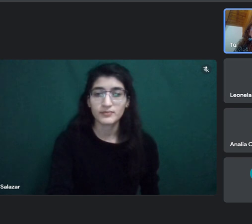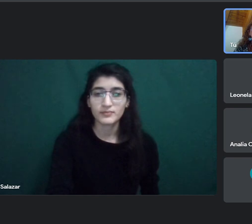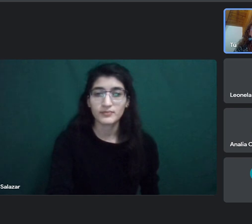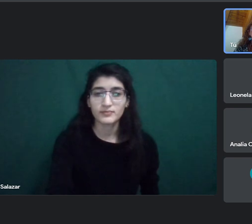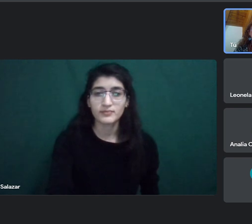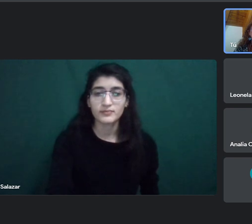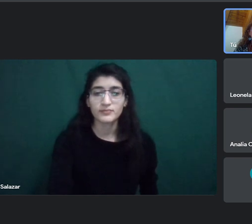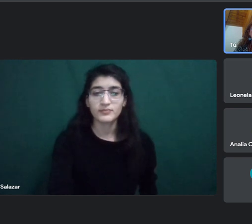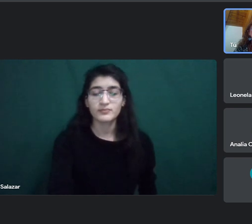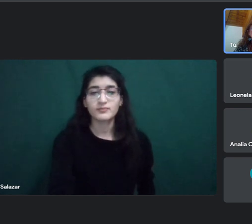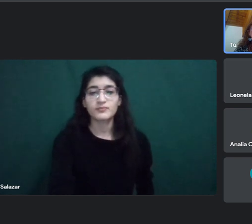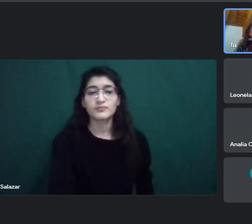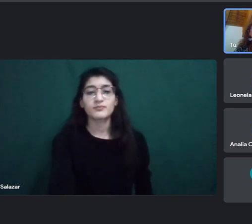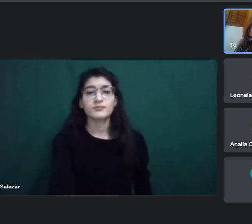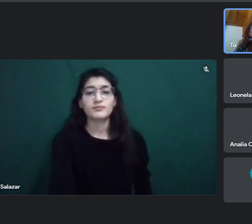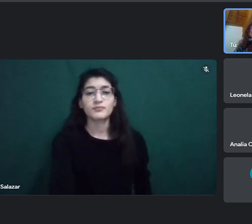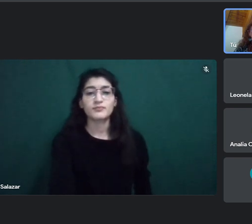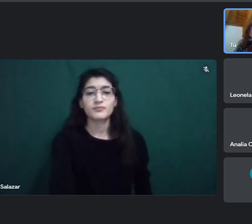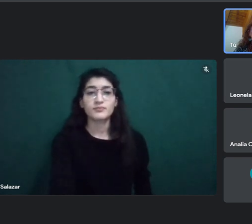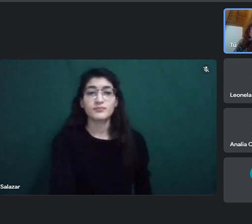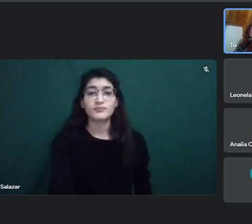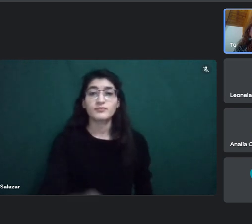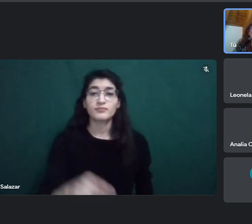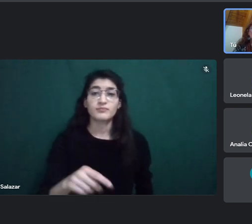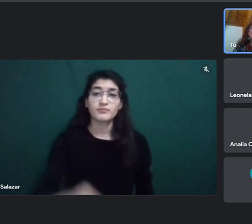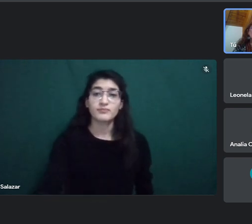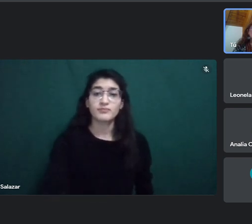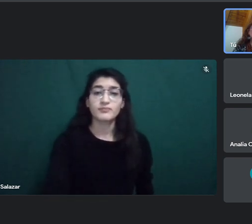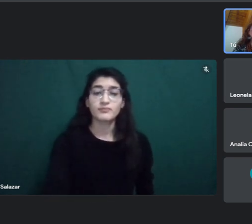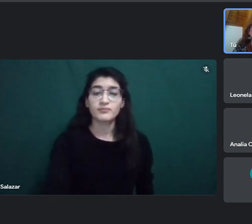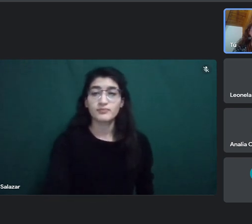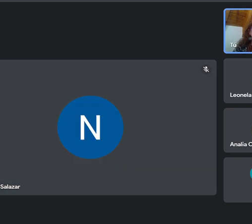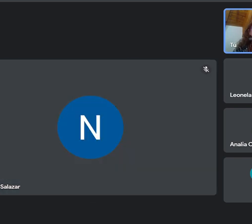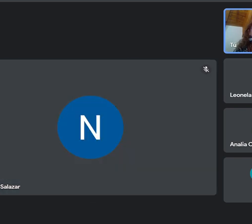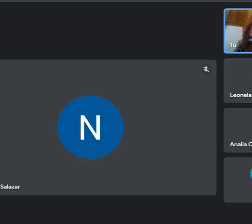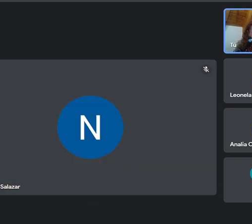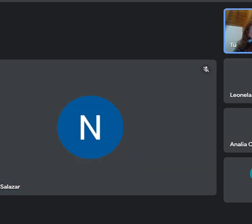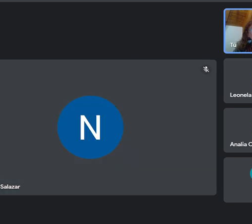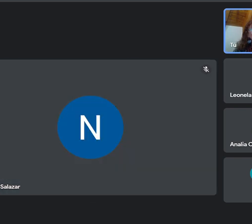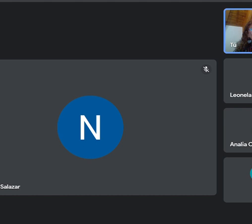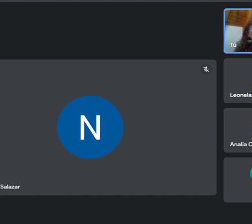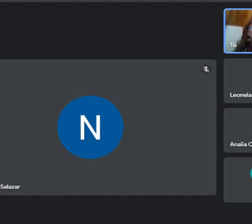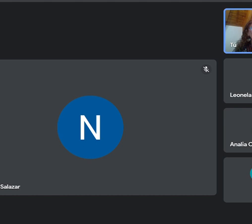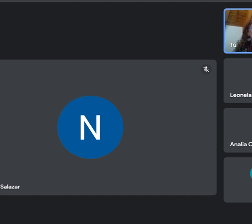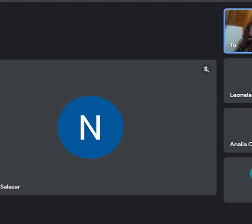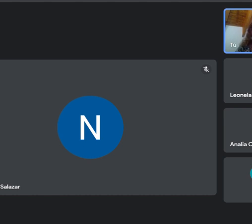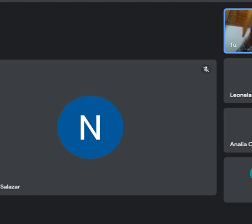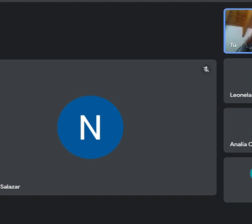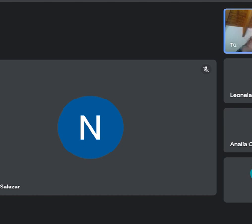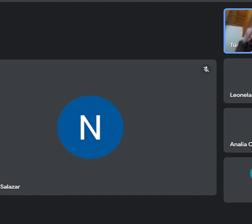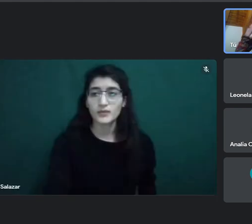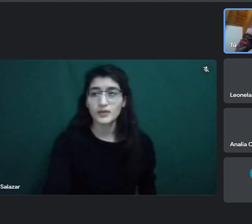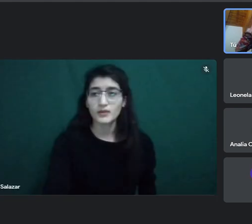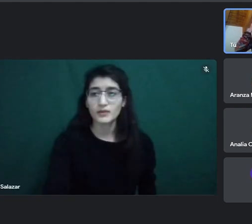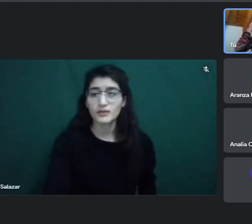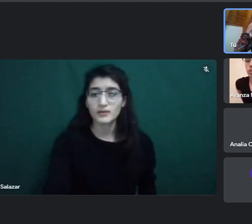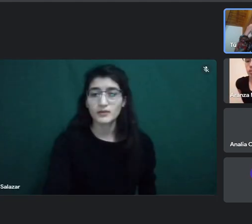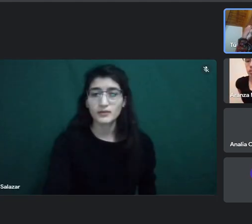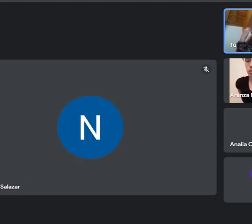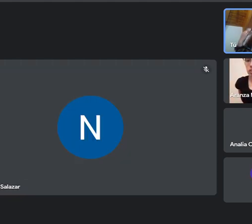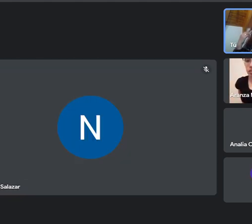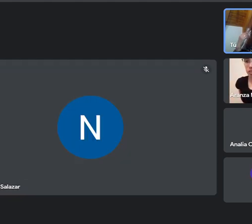empezando lo que sigue, que son los verbos, presenta distintos tipos de texto. Que nosotros ya,